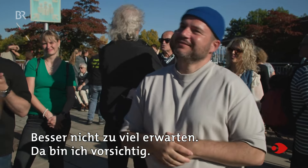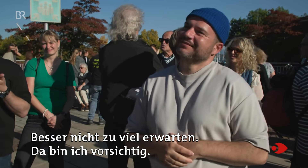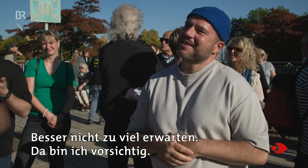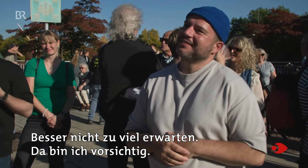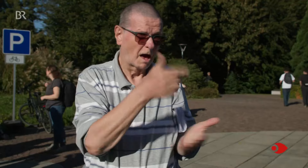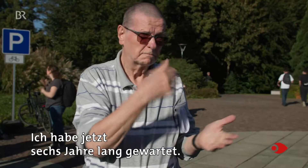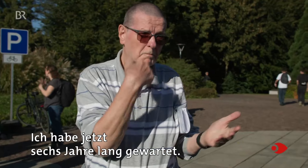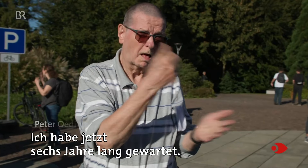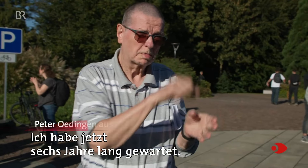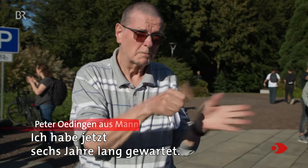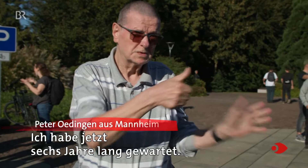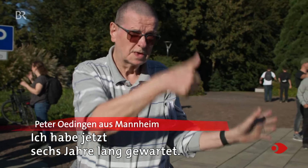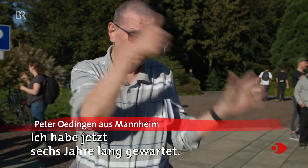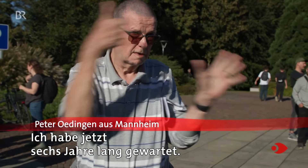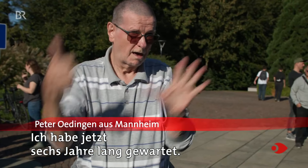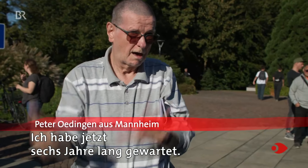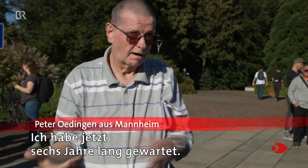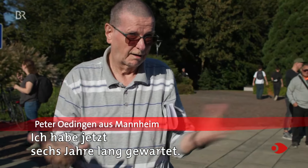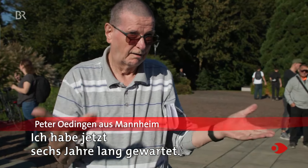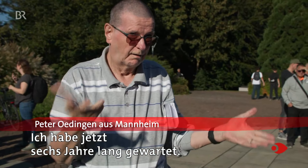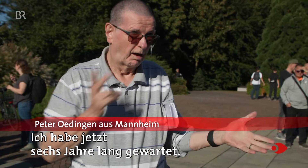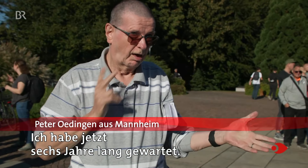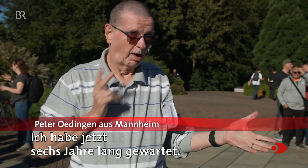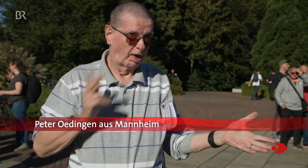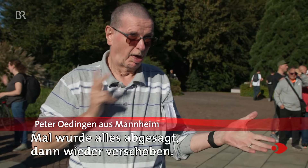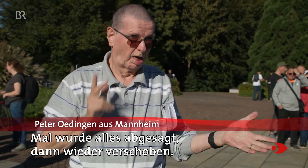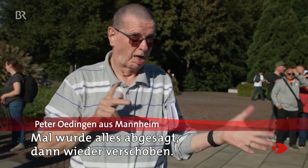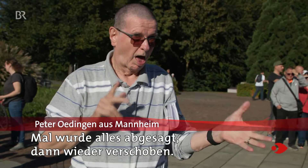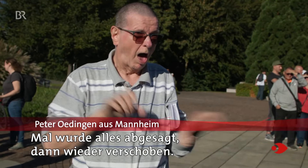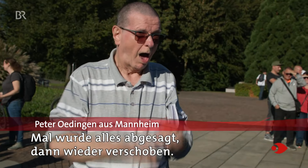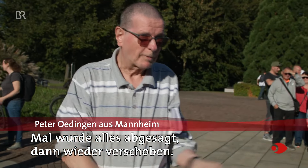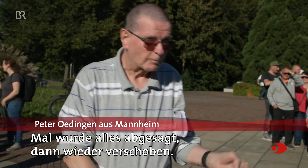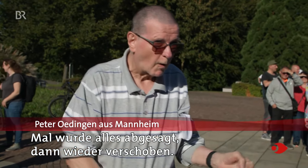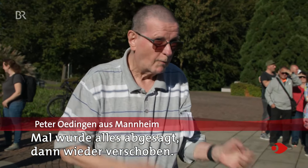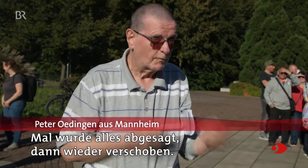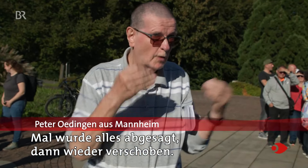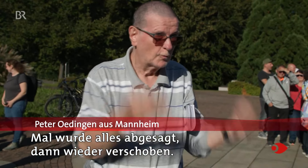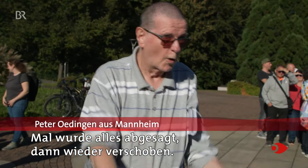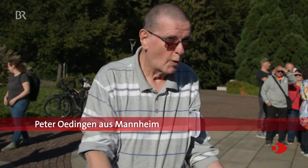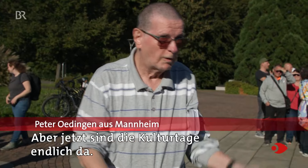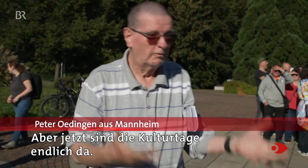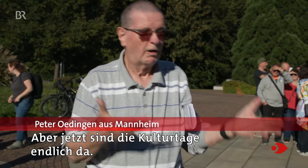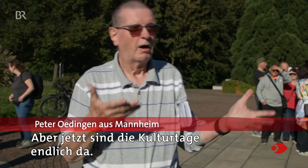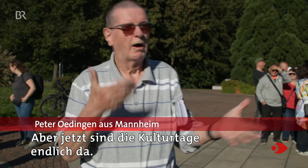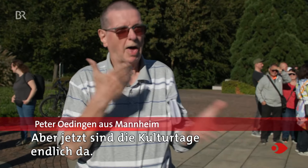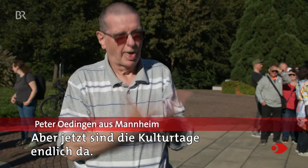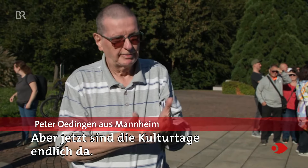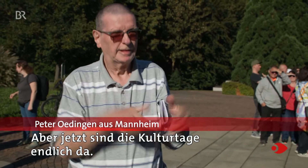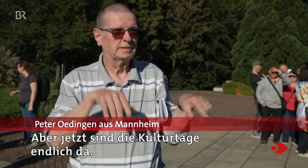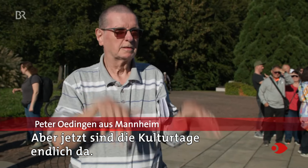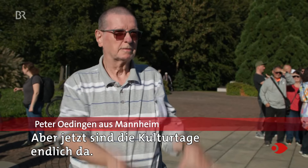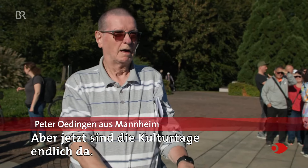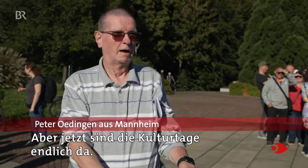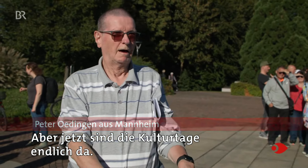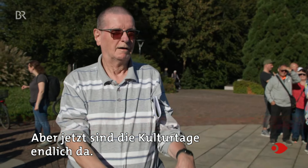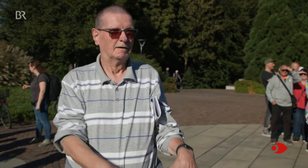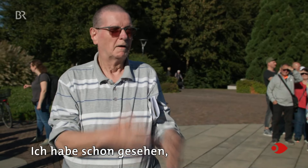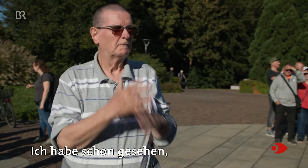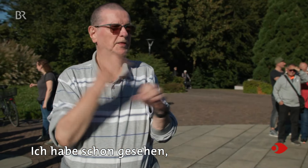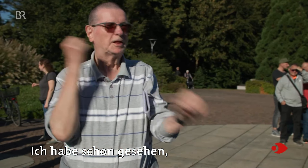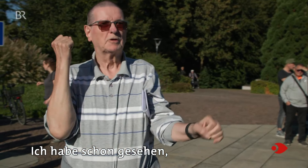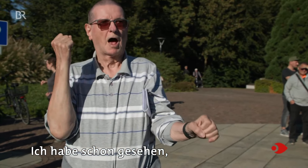vorsichtig. Ich habe jetzt 6 Jahre lang gewartet. Mal wurde alles abgesagt, dann wieder verschoben. Aber jetzt sind die Kulturtage endlich